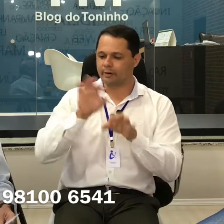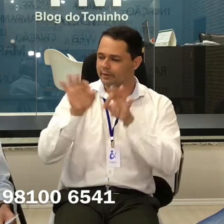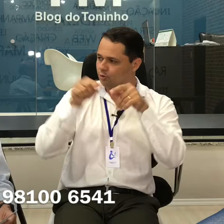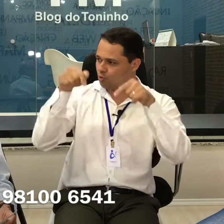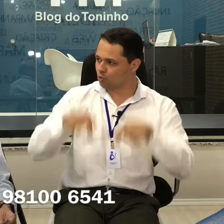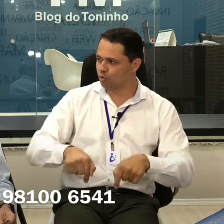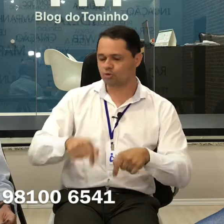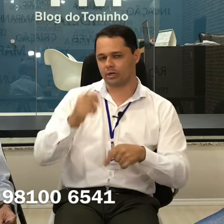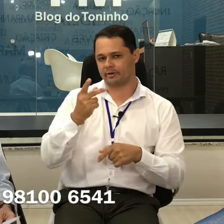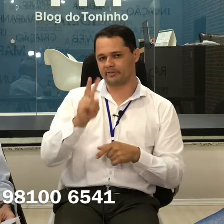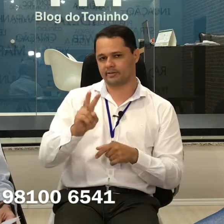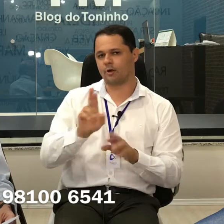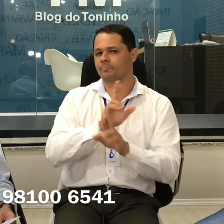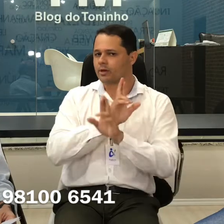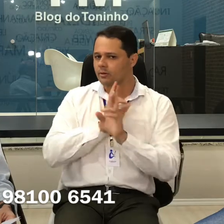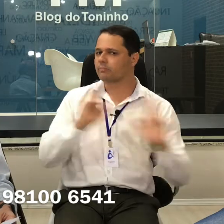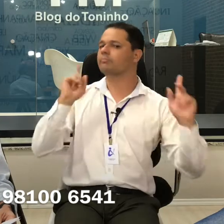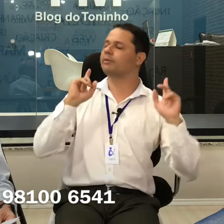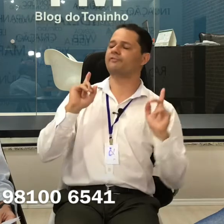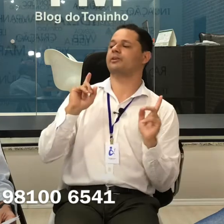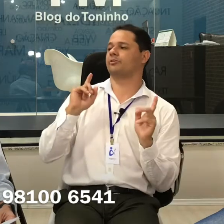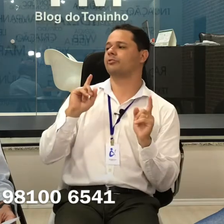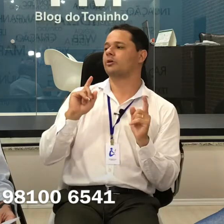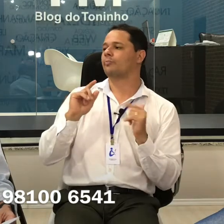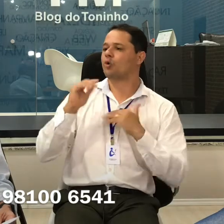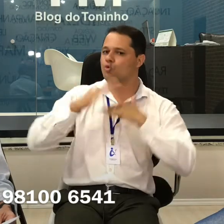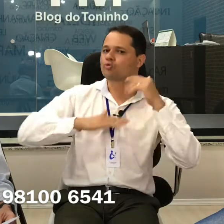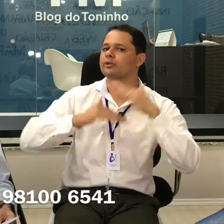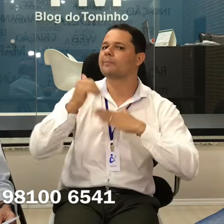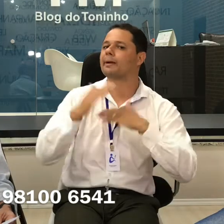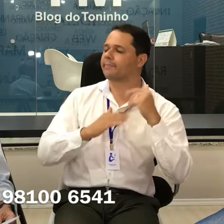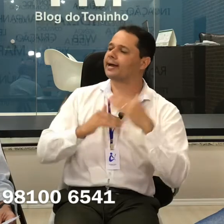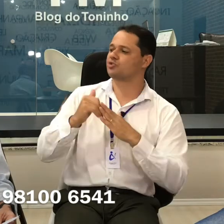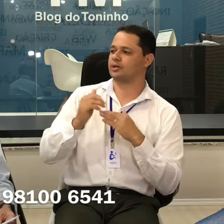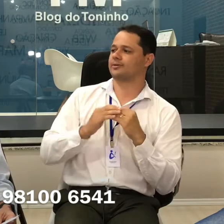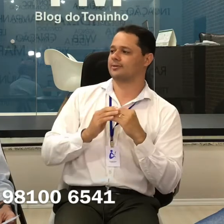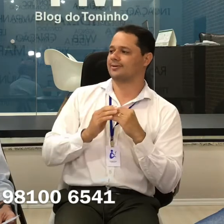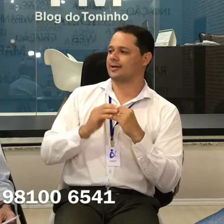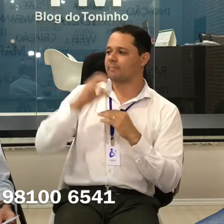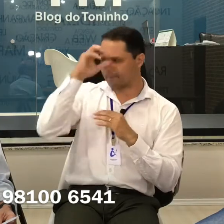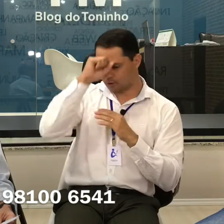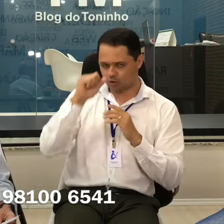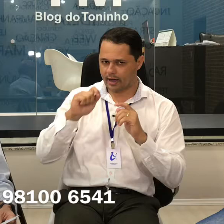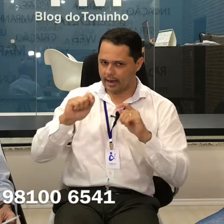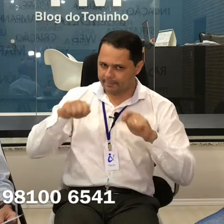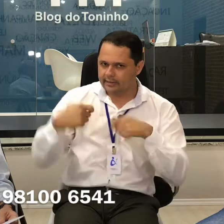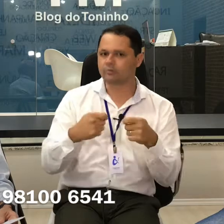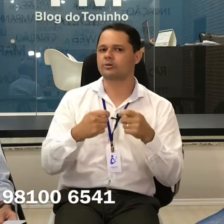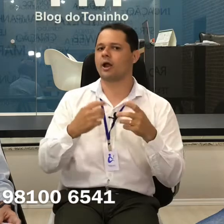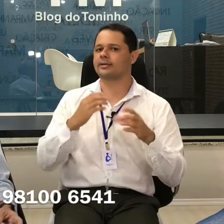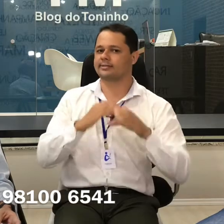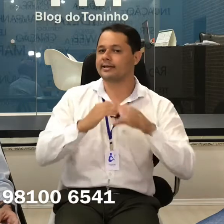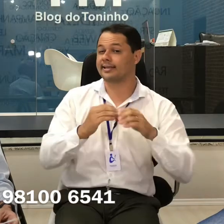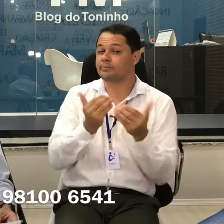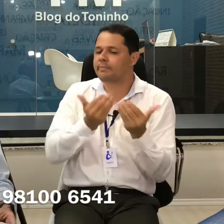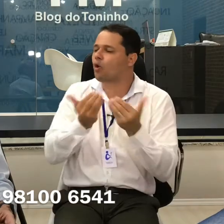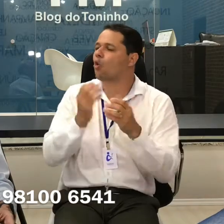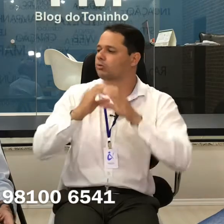preparando um curso aqui para Venceslau, bem diferente, porque é um curso voltado para a prática. Para a pessoa, ela aprender os sinais, ter esse primeiro contato